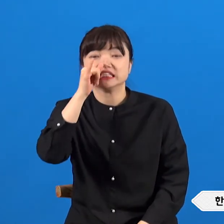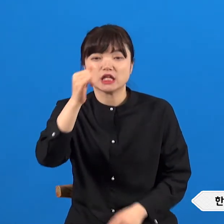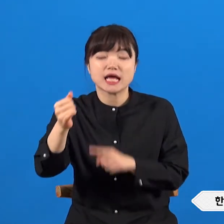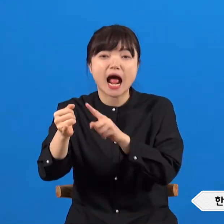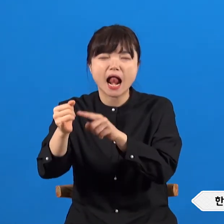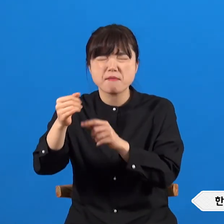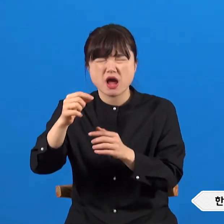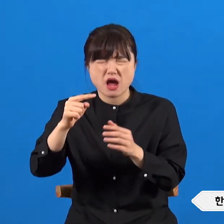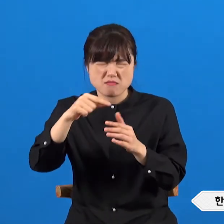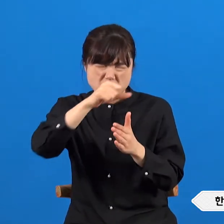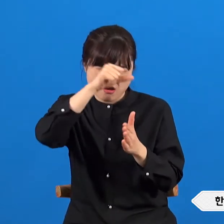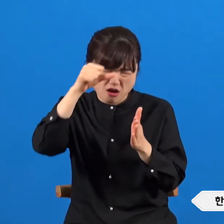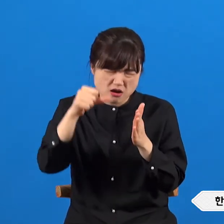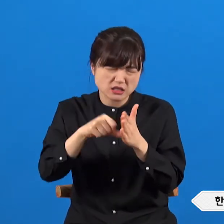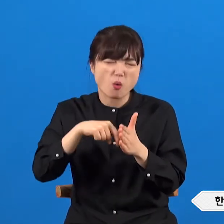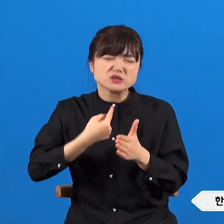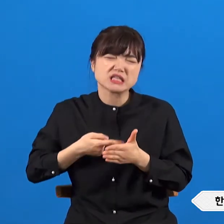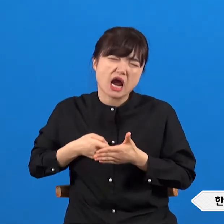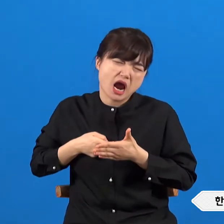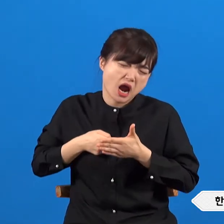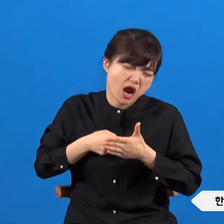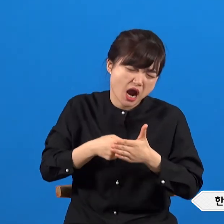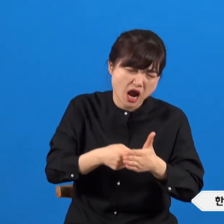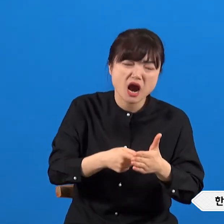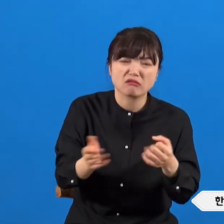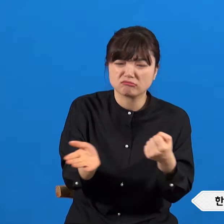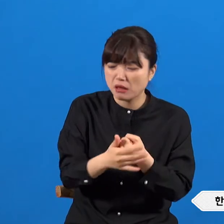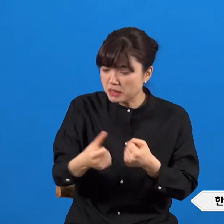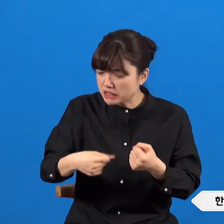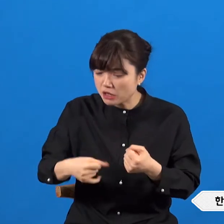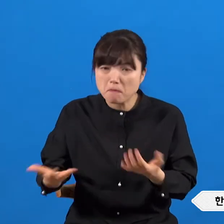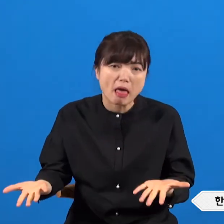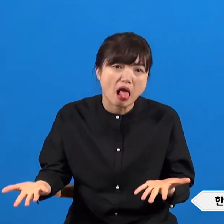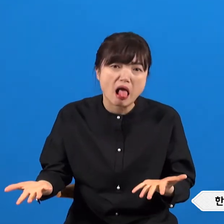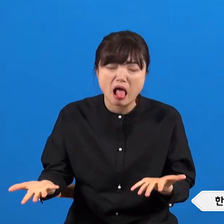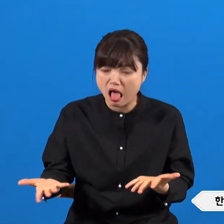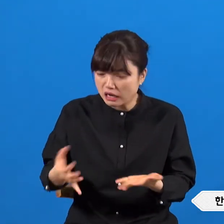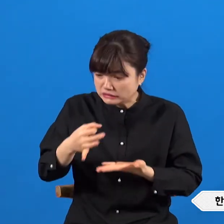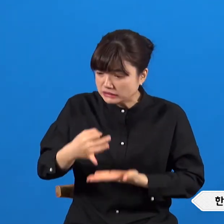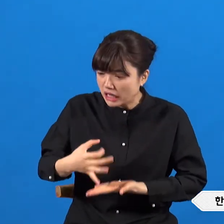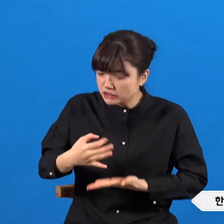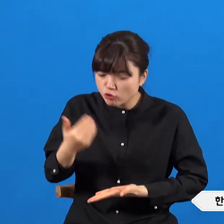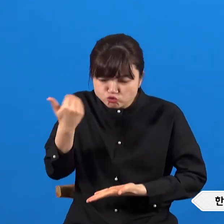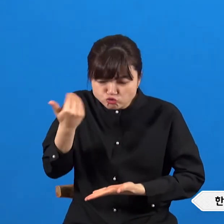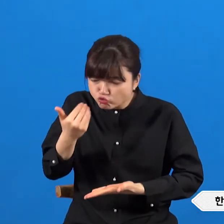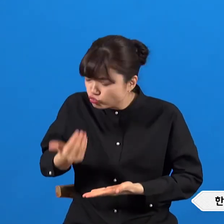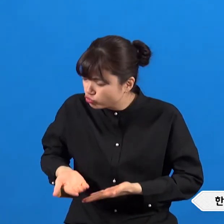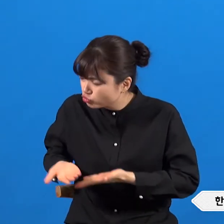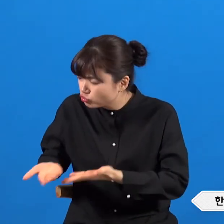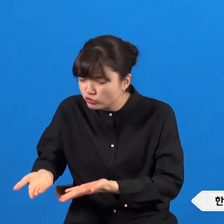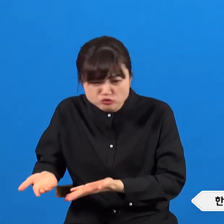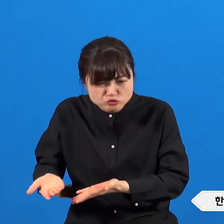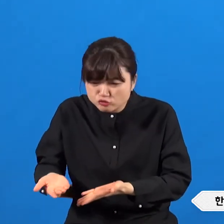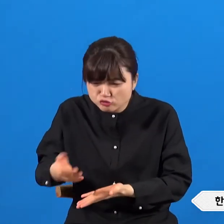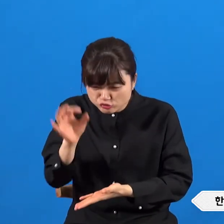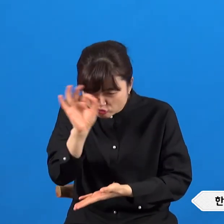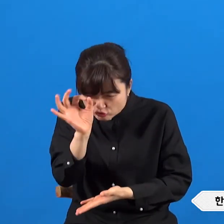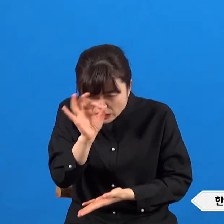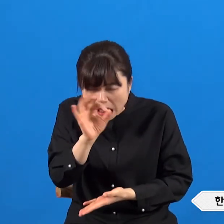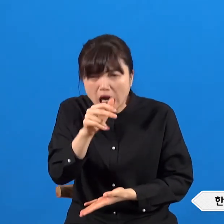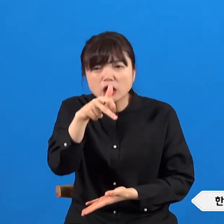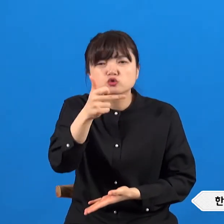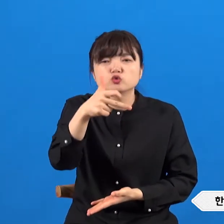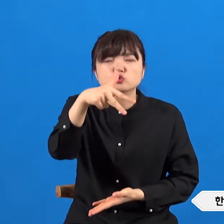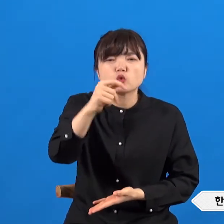때문에 유산을 물려줄 자녀가 없습니다. 자기 재산을 물려줄 수 있는 가까운 친척이라고는 조카